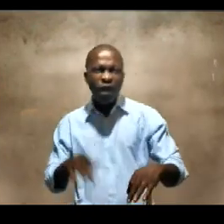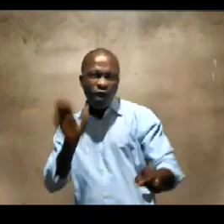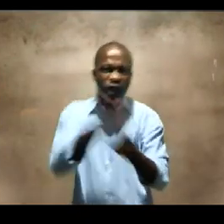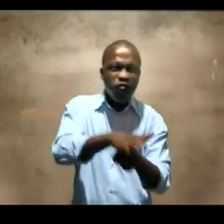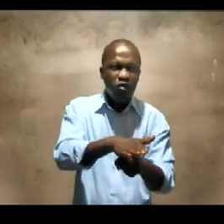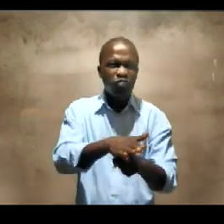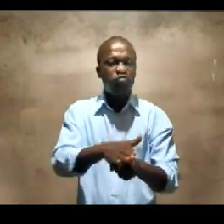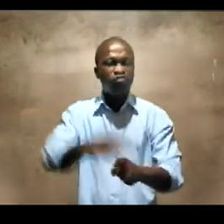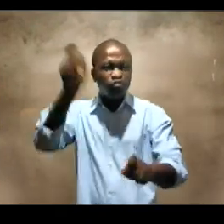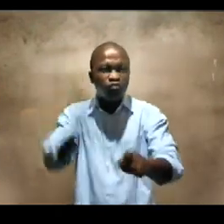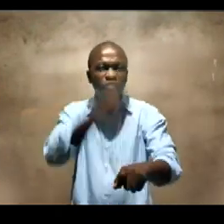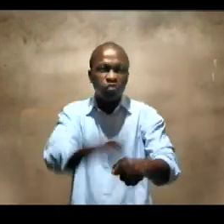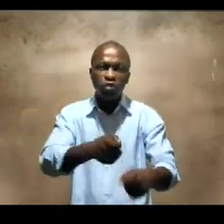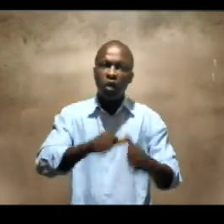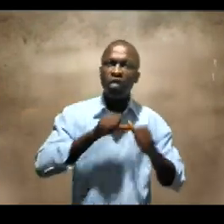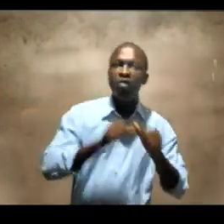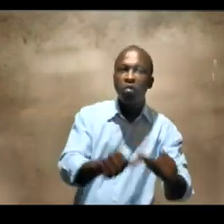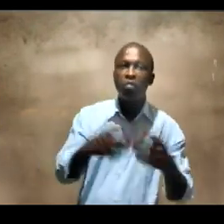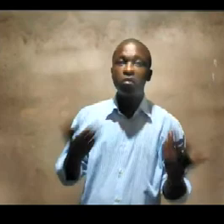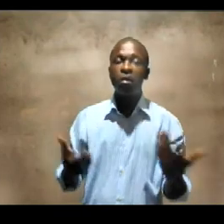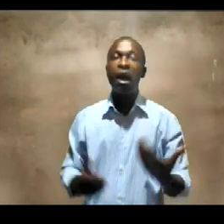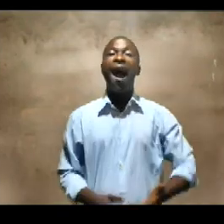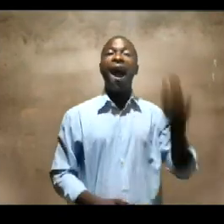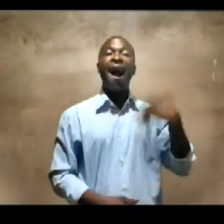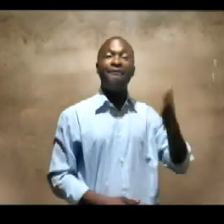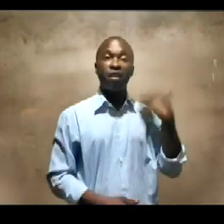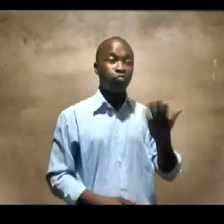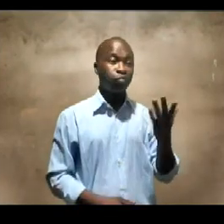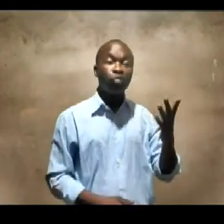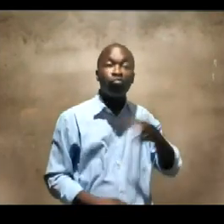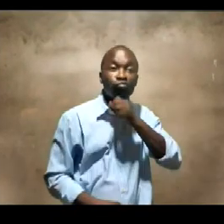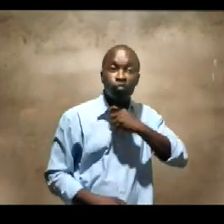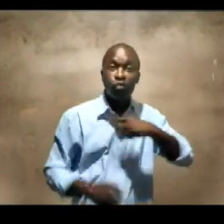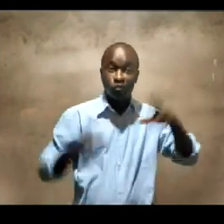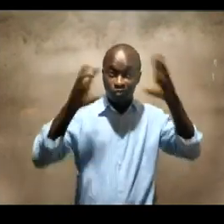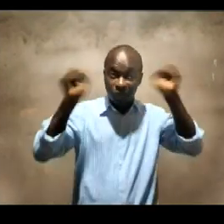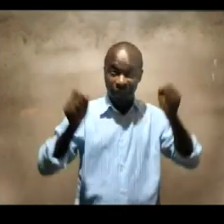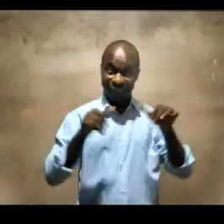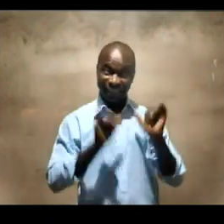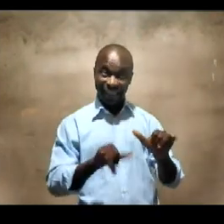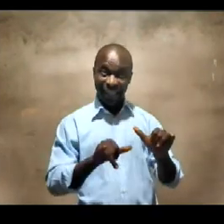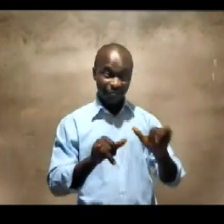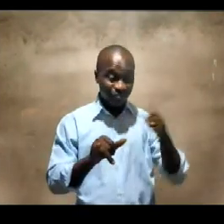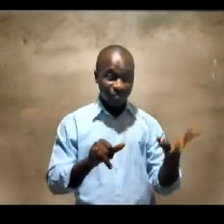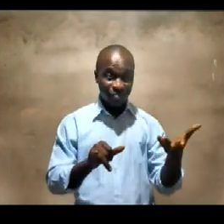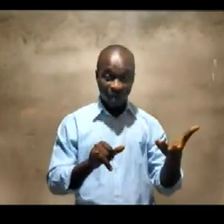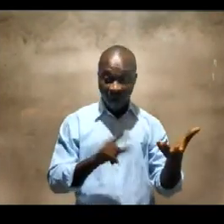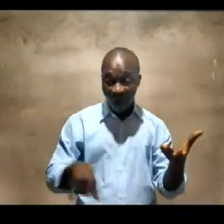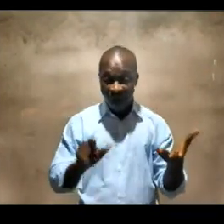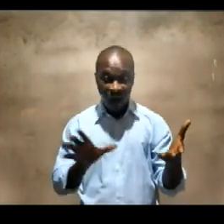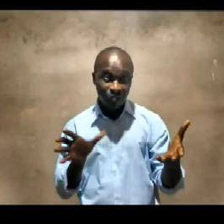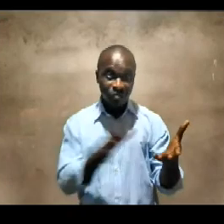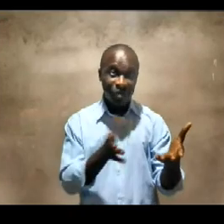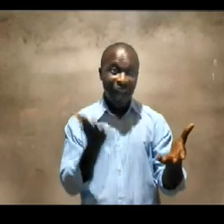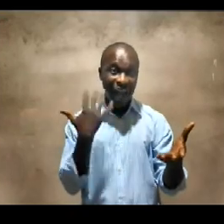régime, de l'ancien régime, et c'est souvent les mêmes aujourd'hui sous Robert Mnangagwa. Ce sont des sanctions qui sont des restrictions